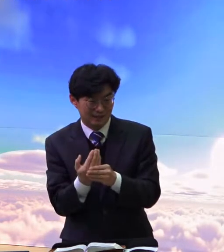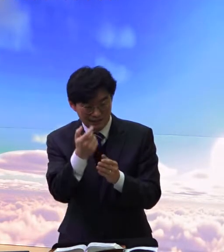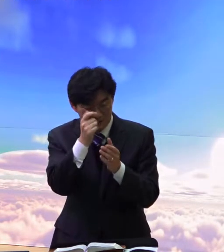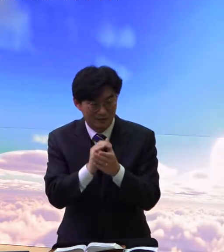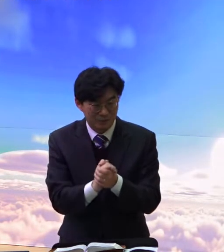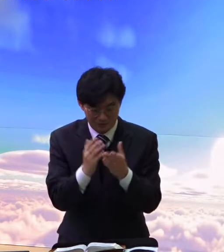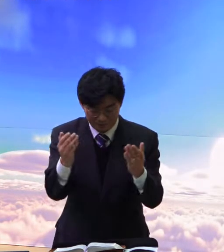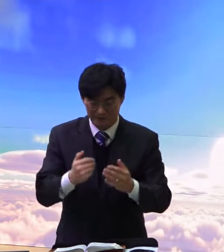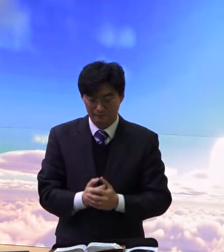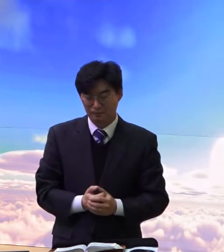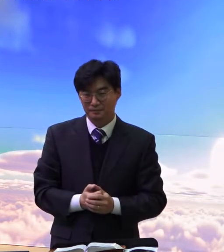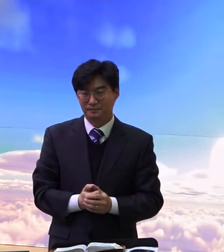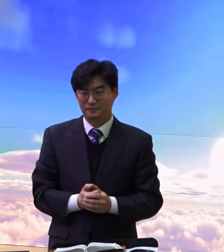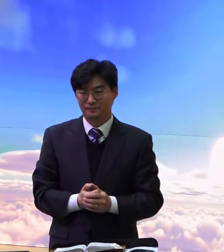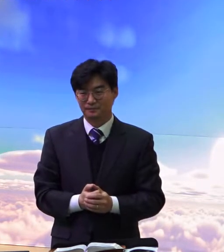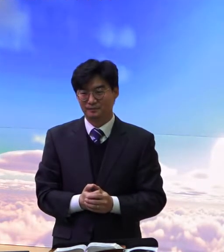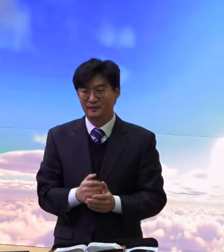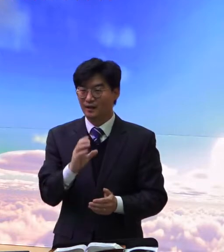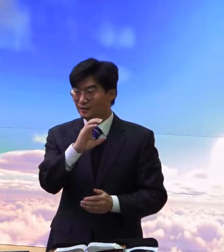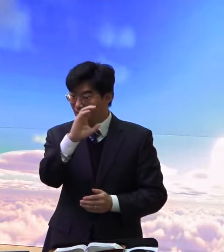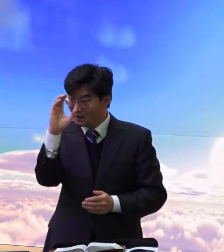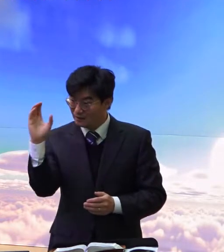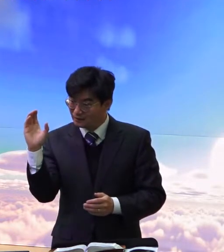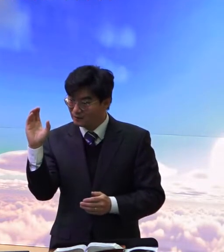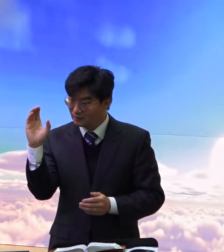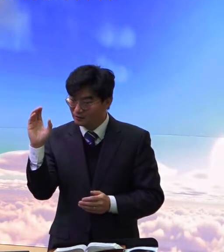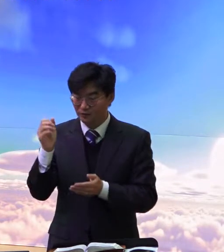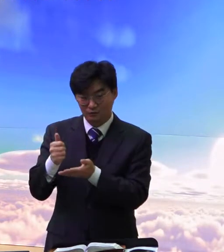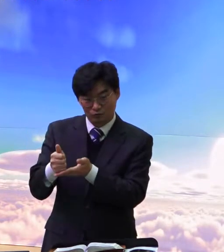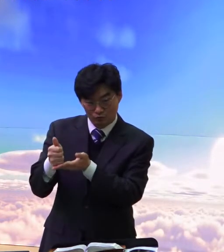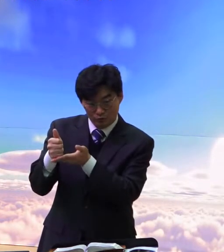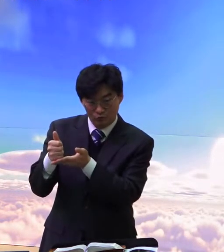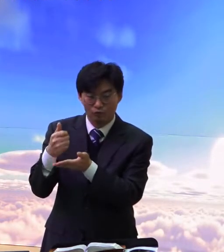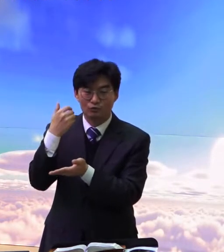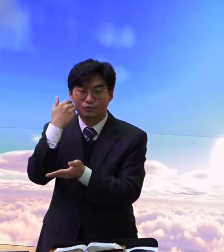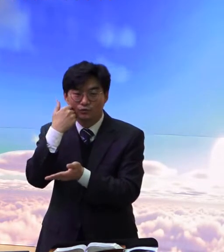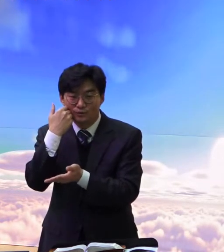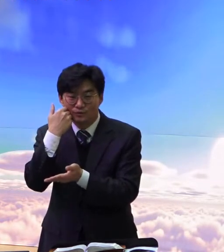대림 성탄절의 주인공은 당연히